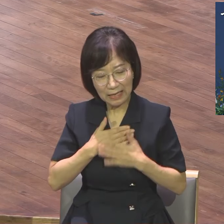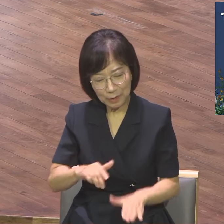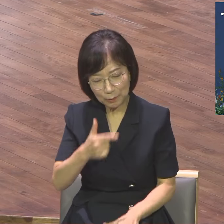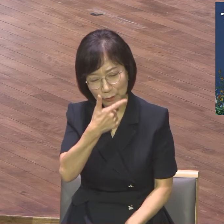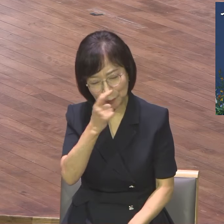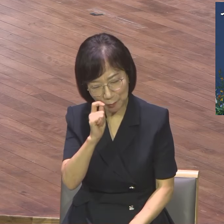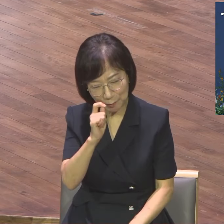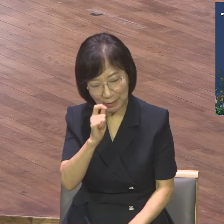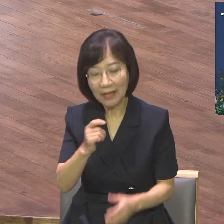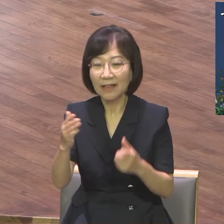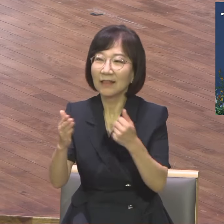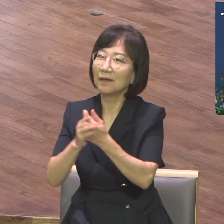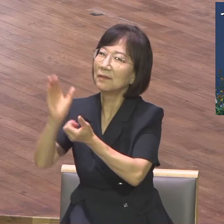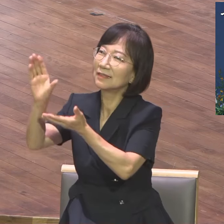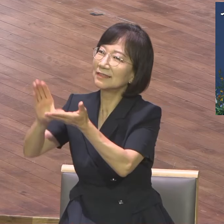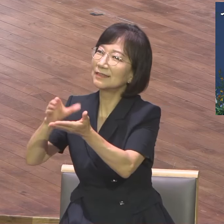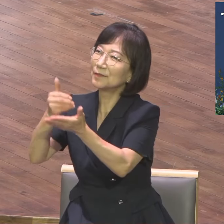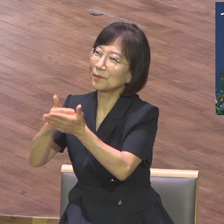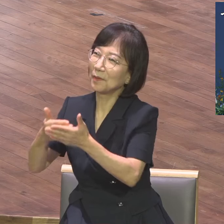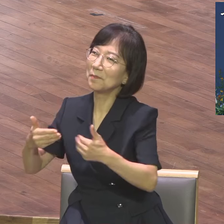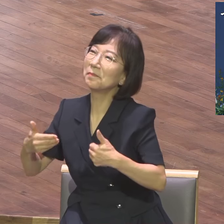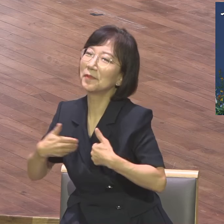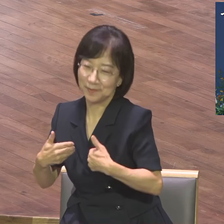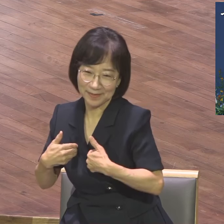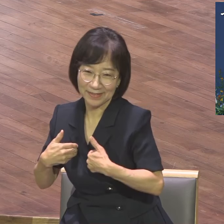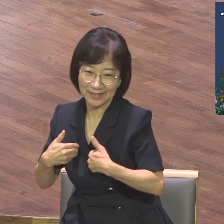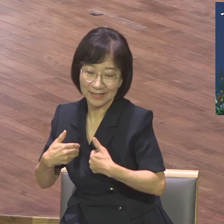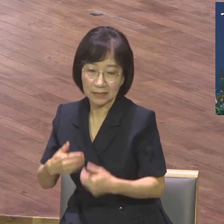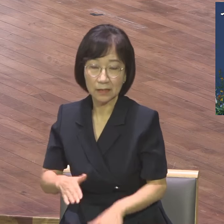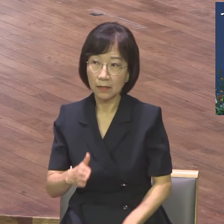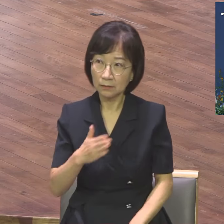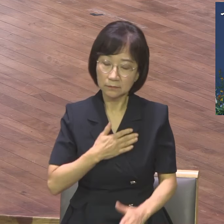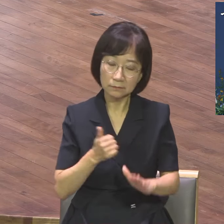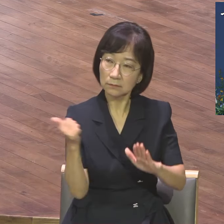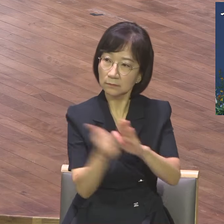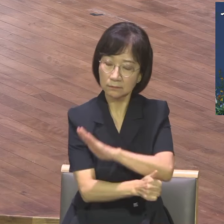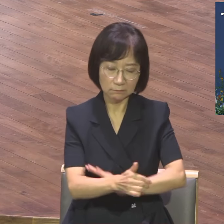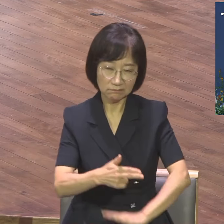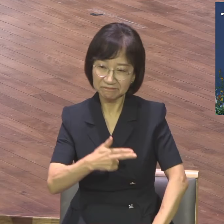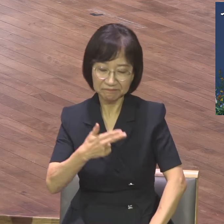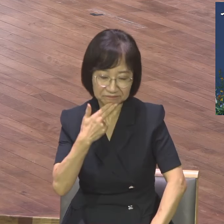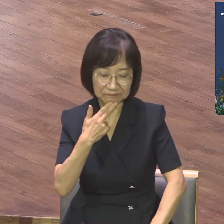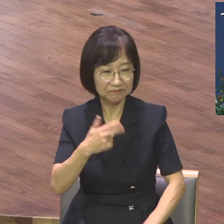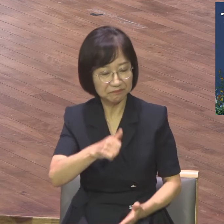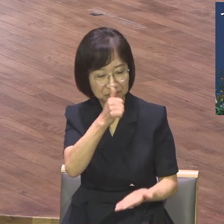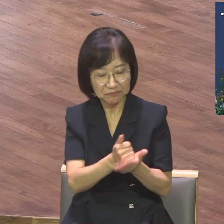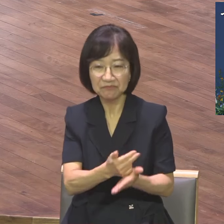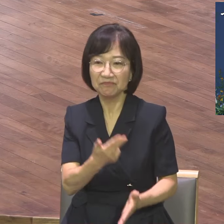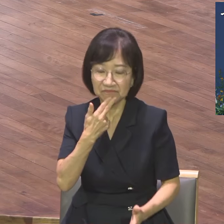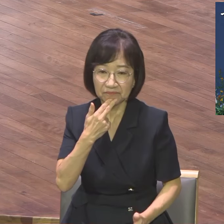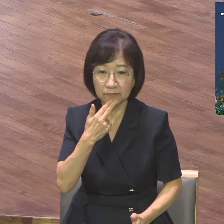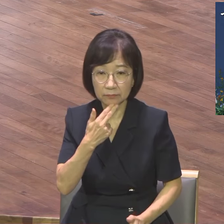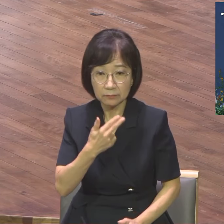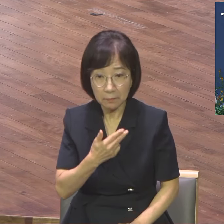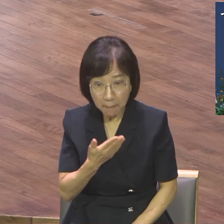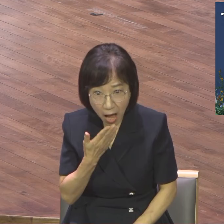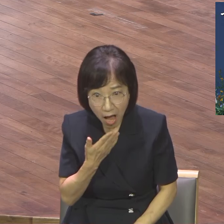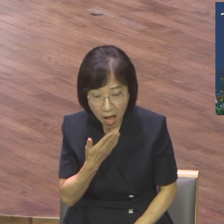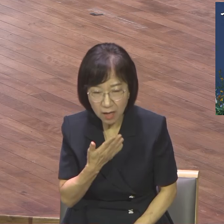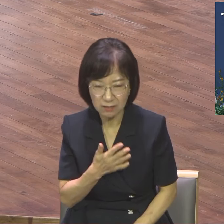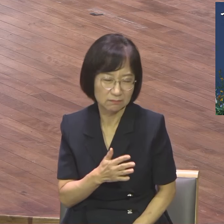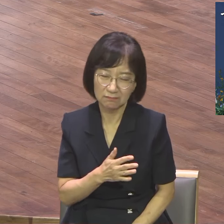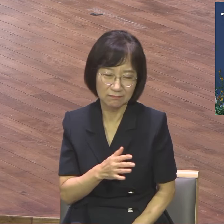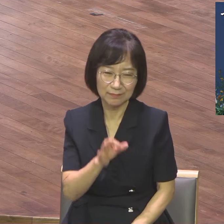필요한 것입니다. 나는 실수 안 해. 나는 실패 없어. 나는 죄 없어. 거짓말입니다. 있을